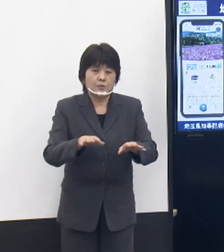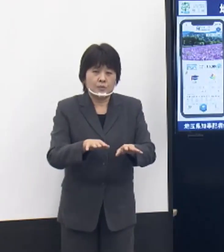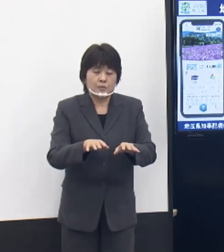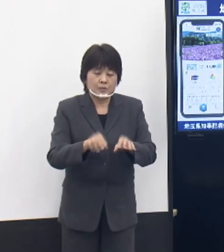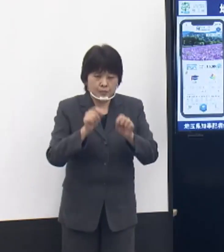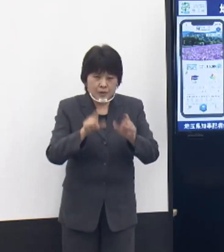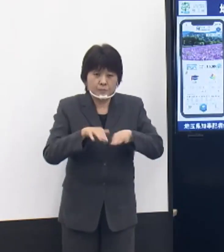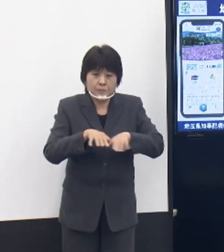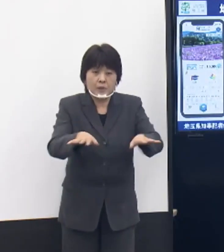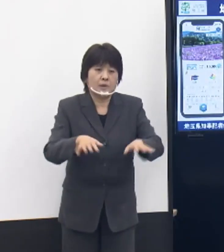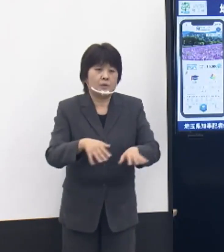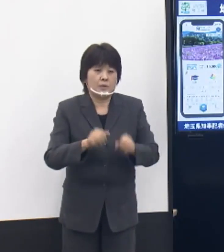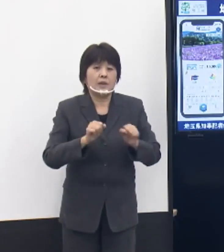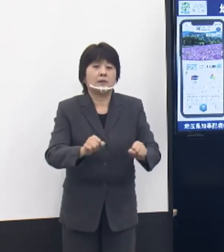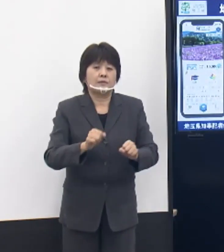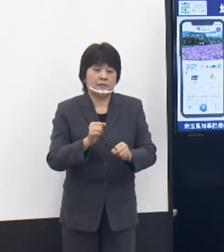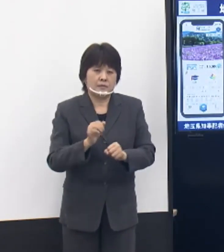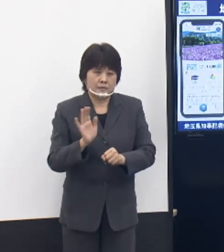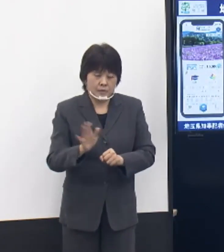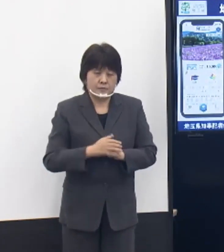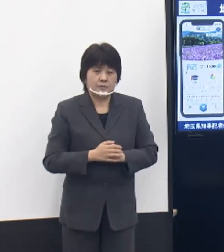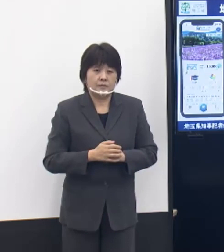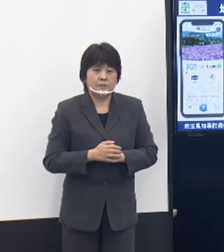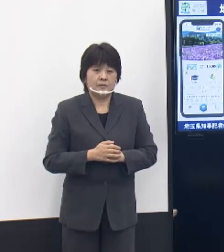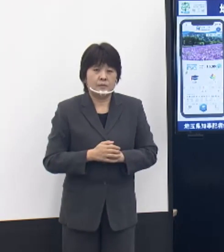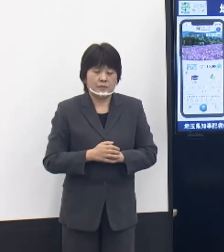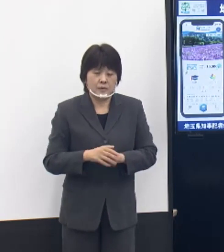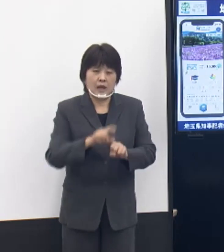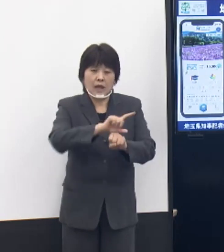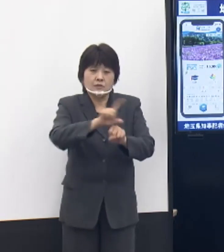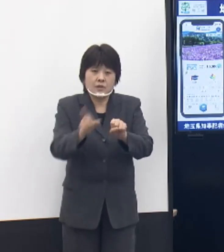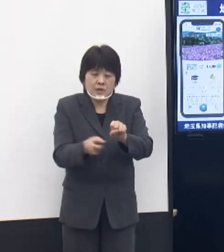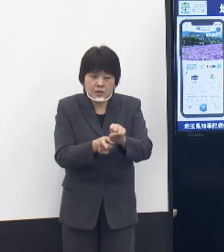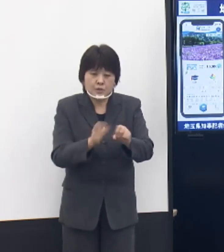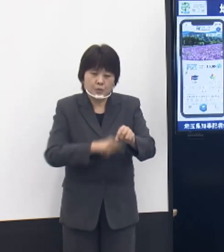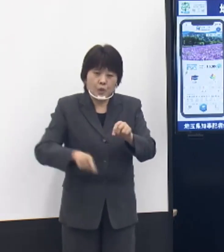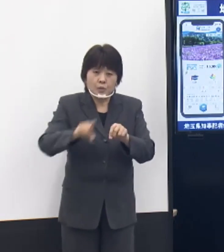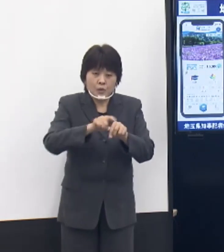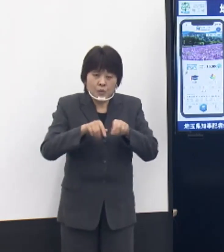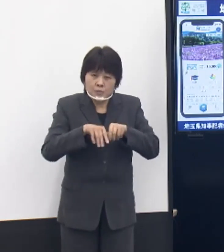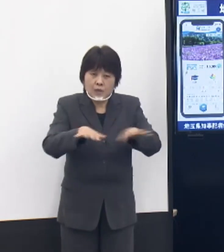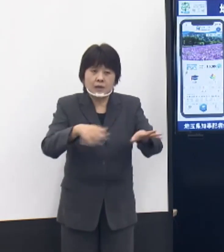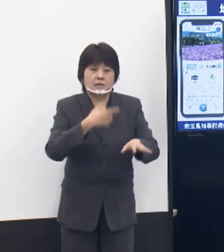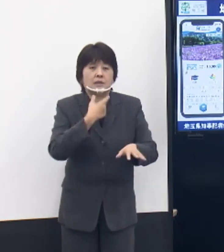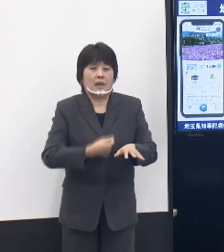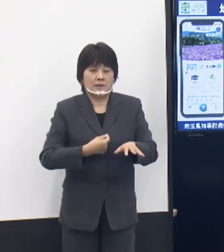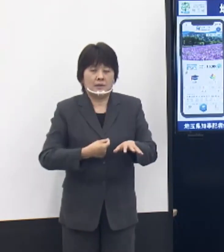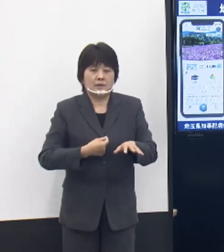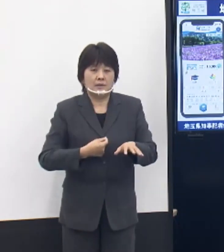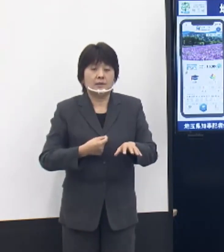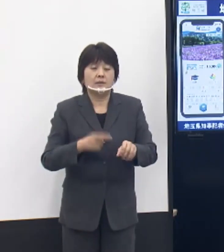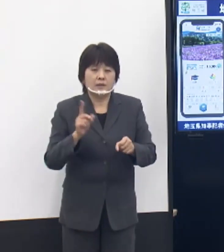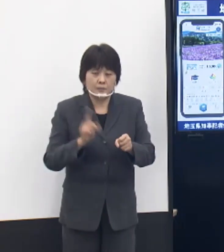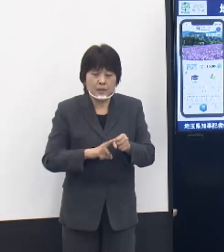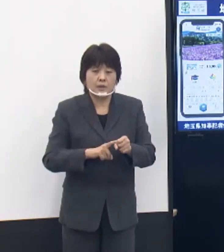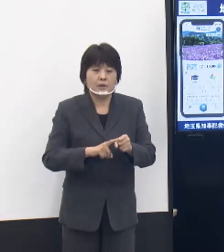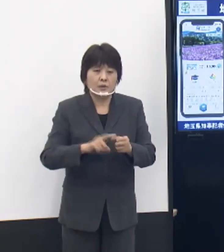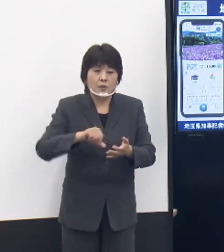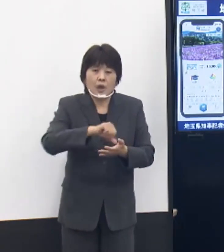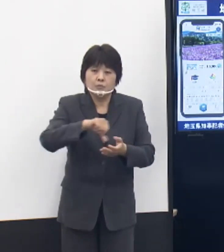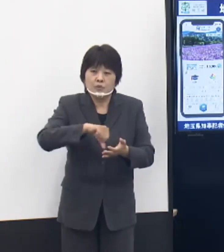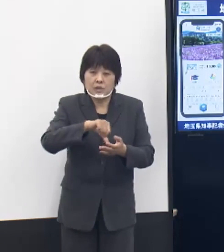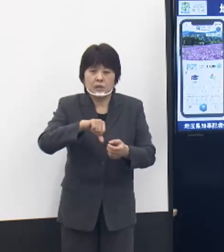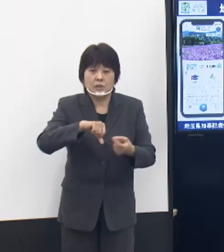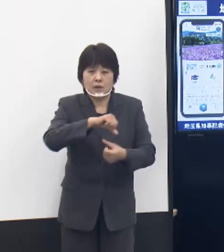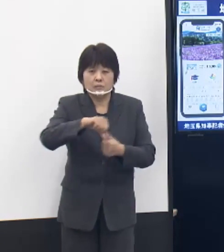ますが、今度は SDGs をさらに広く浸透させたいという思いから、このアプリをリリースいた